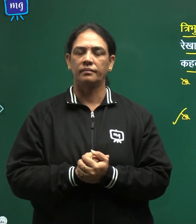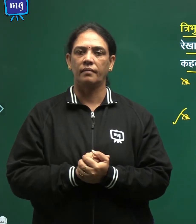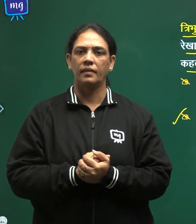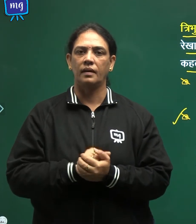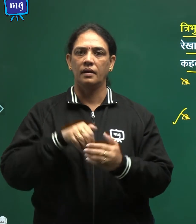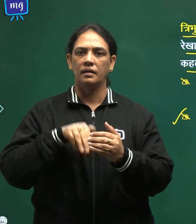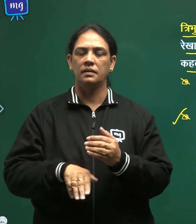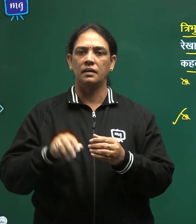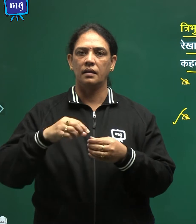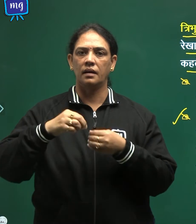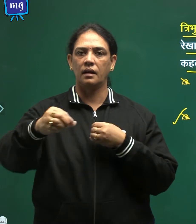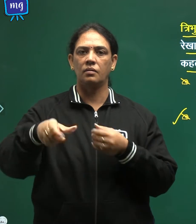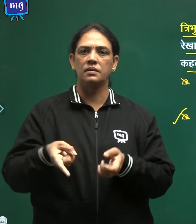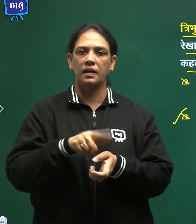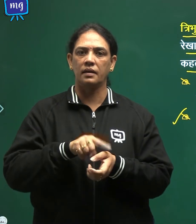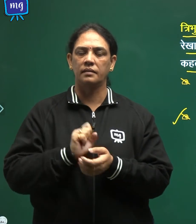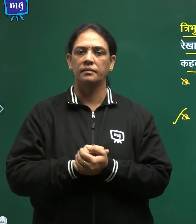जिन रेखाओं से